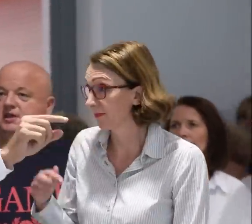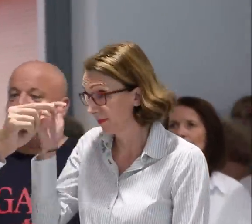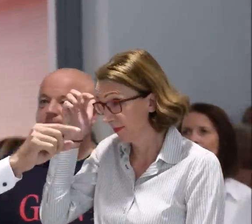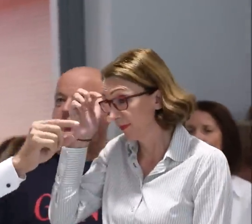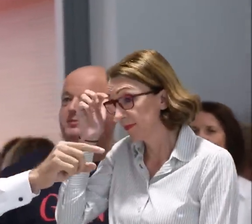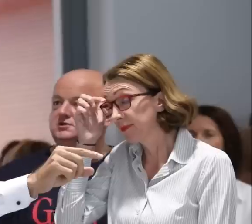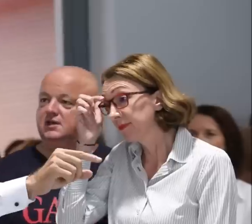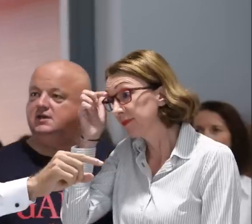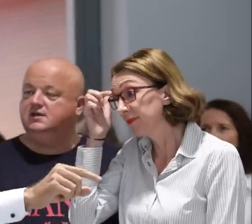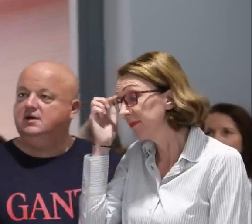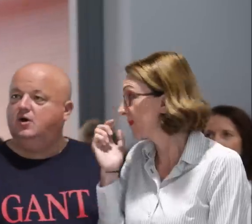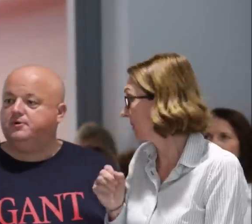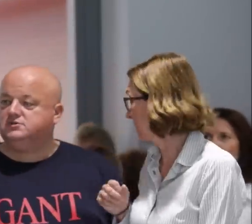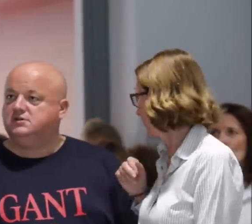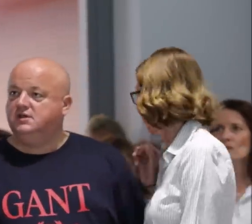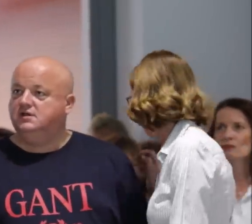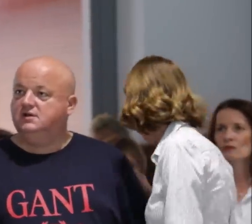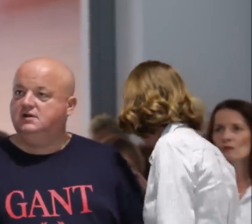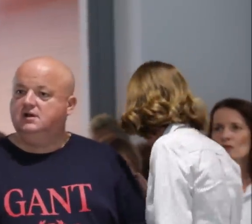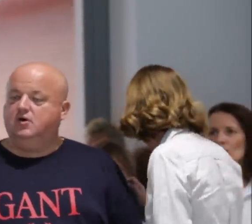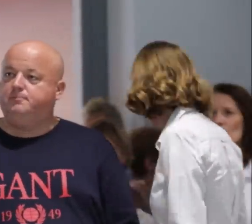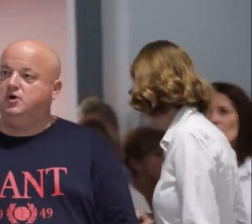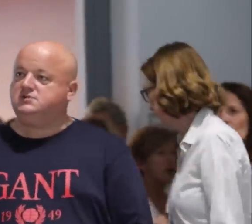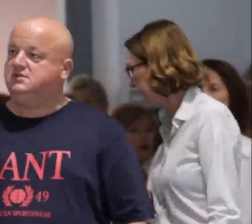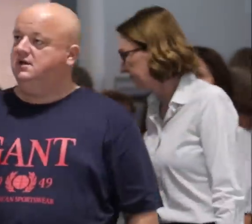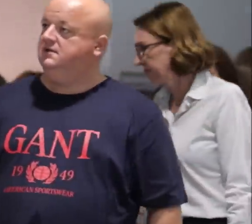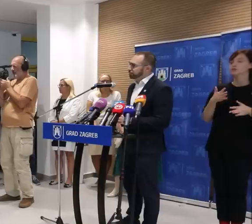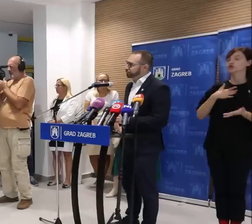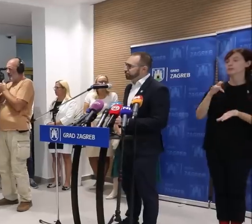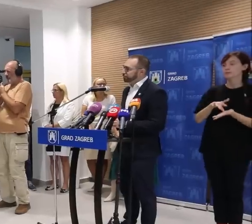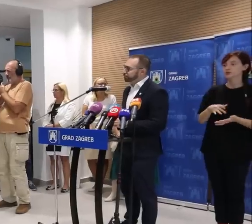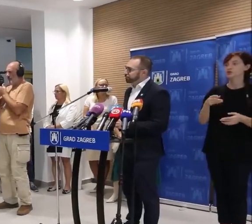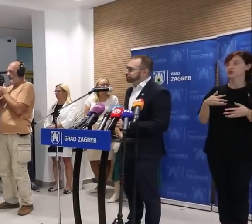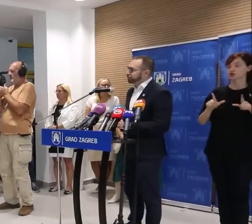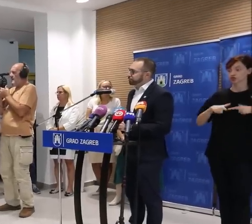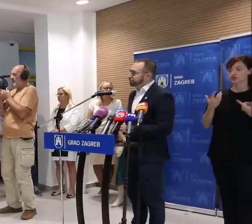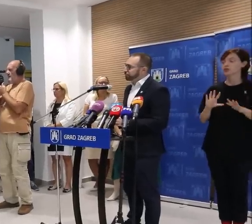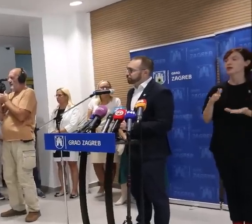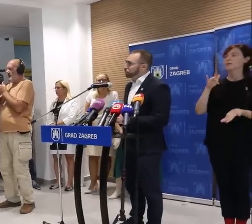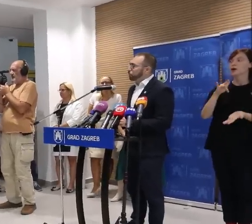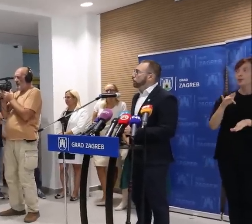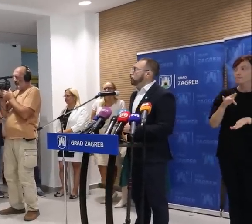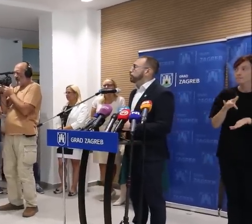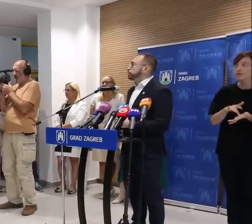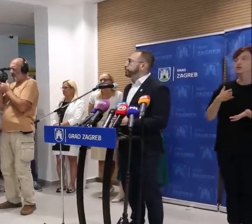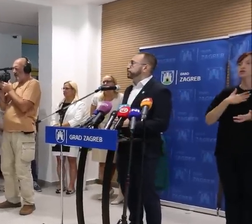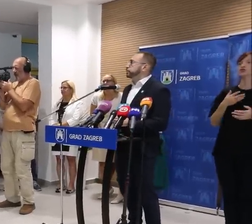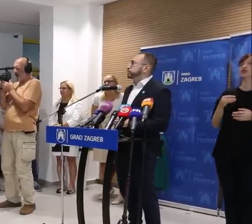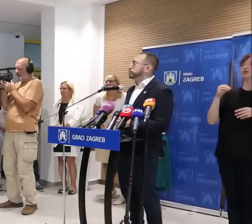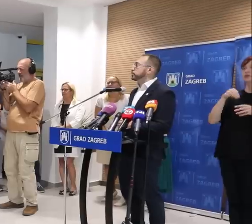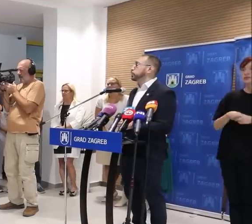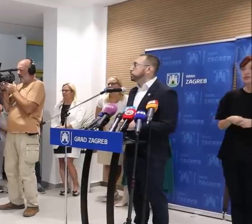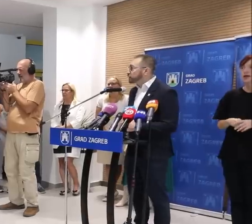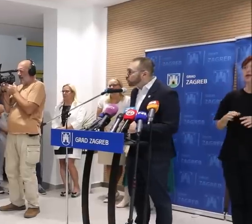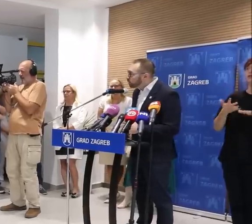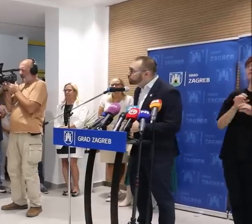ste upadali Plenkoviću. Izađite van, ne može se odbijati. Pitanje, kvadrat stanja je 3000 eura. Što ste napravili po